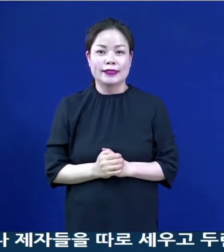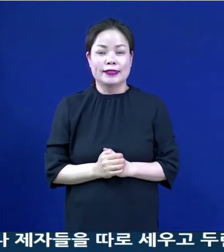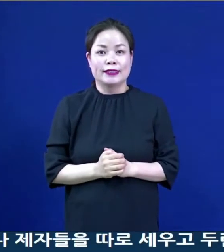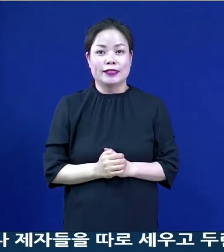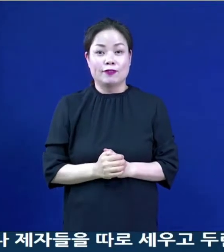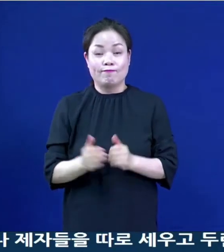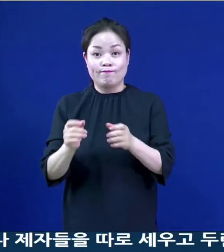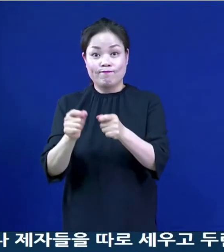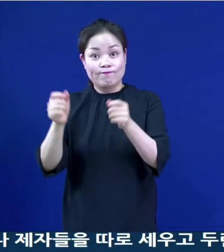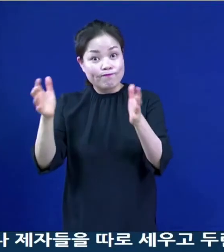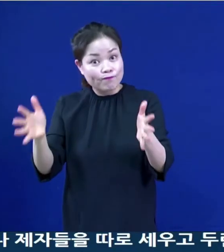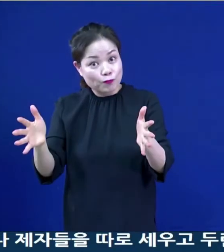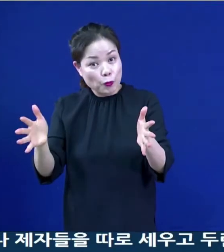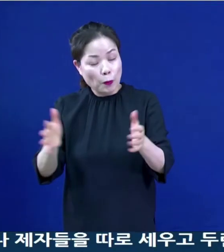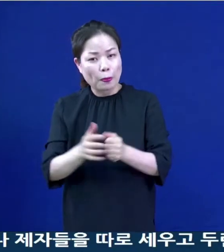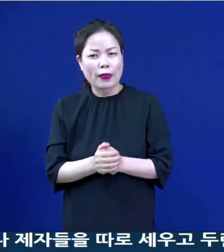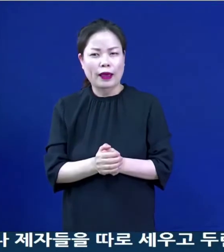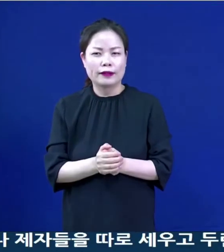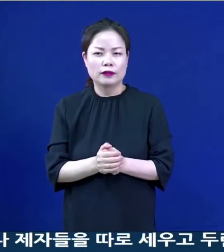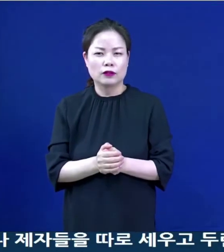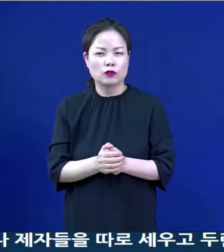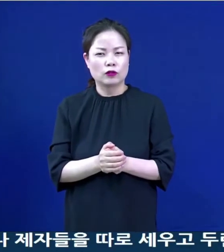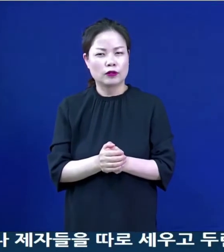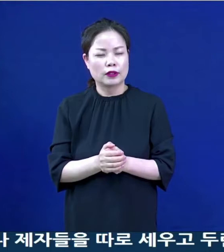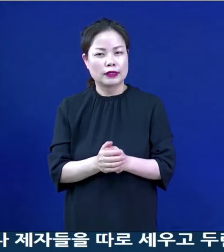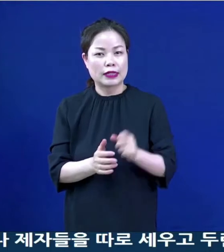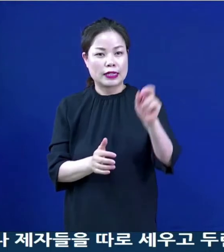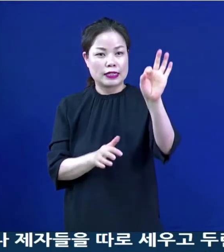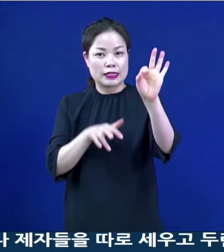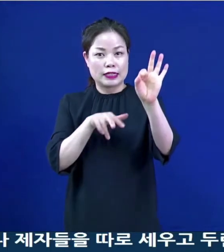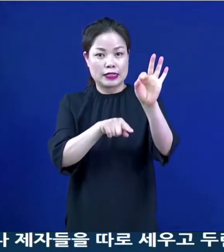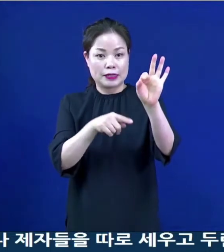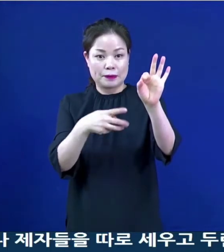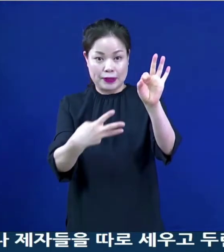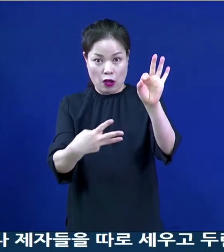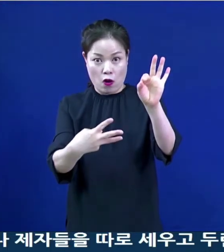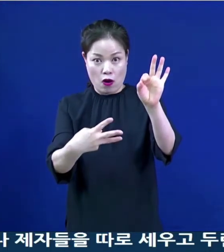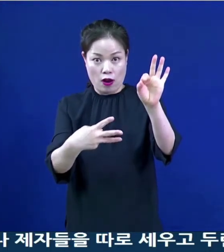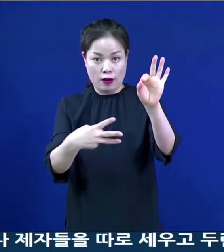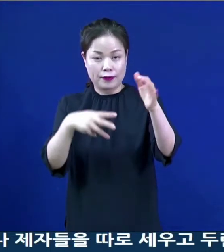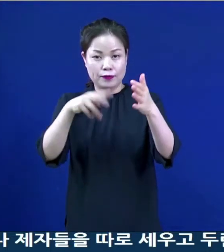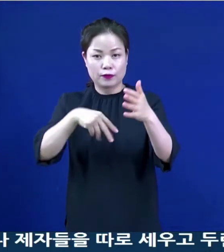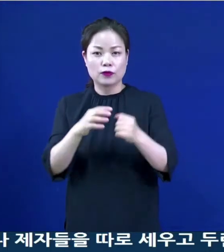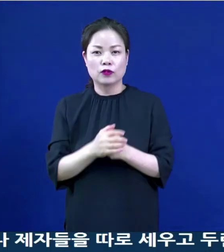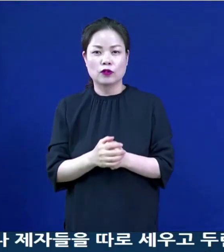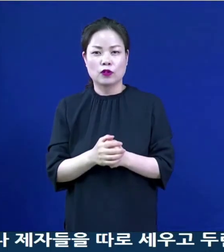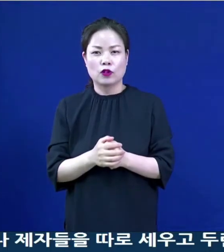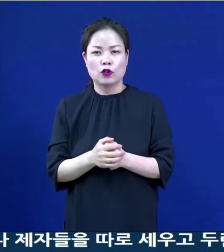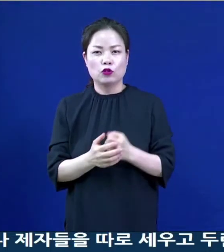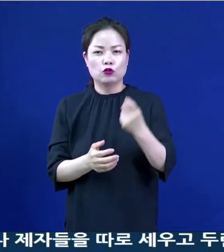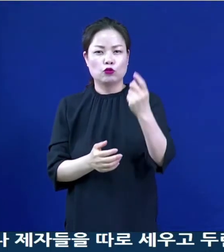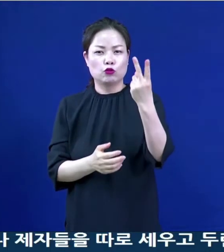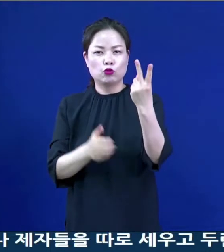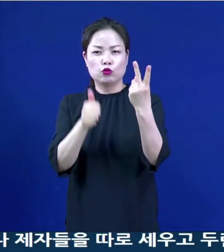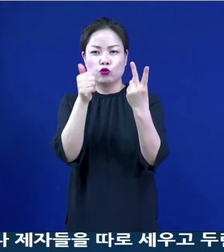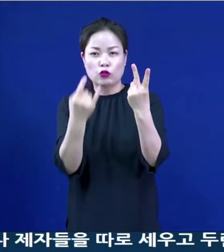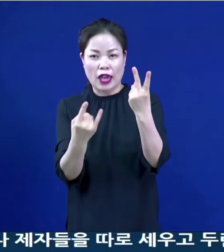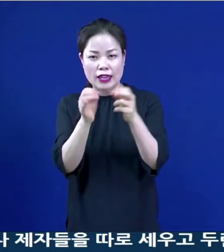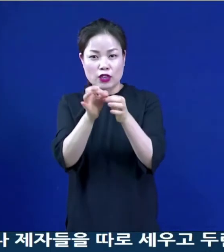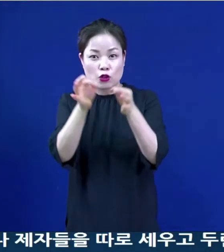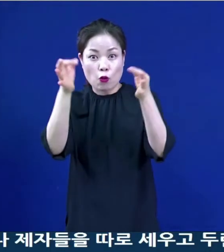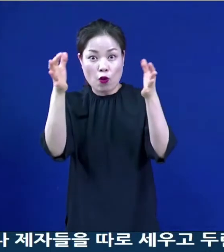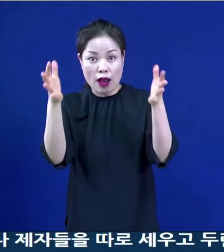기간이 이게 꽤 됐어요. 10절입니다. 제가 읽겠습니다. 2해 동안